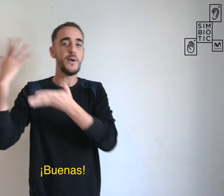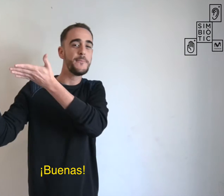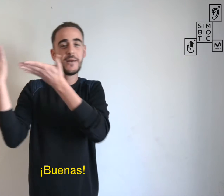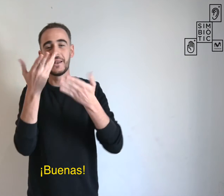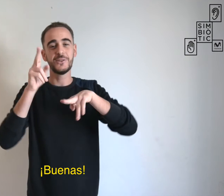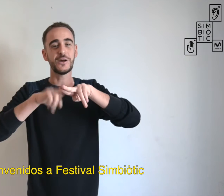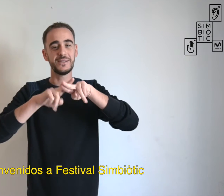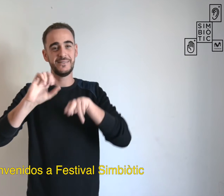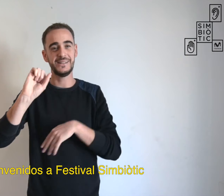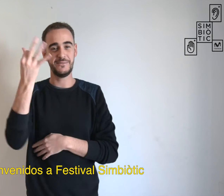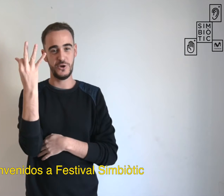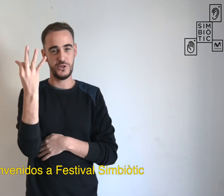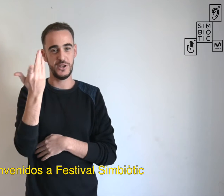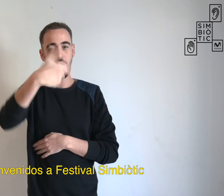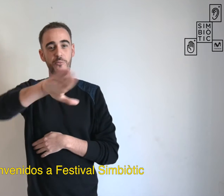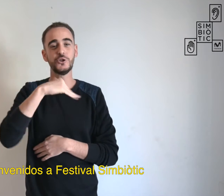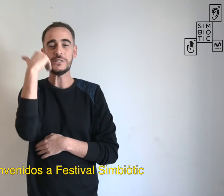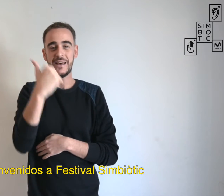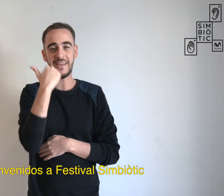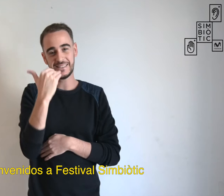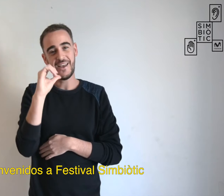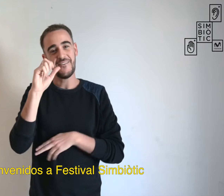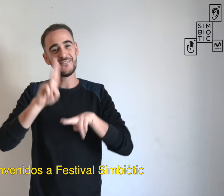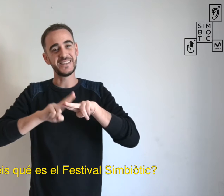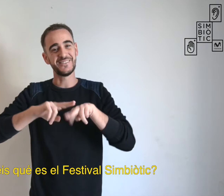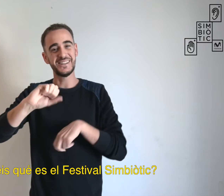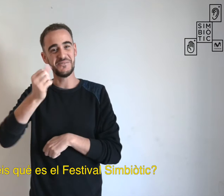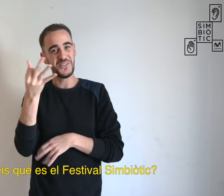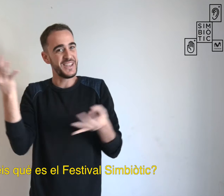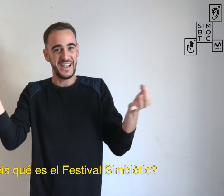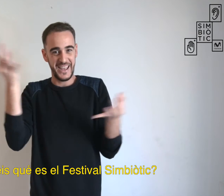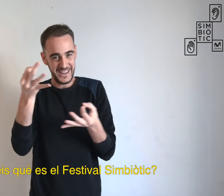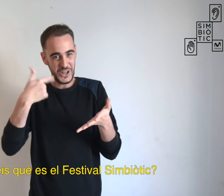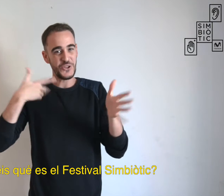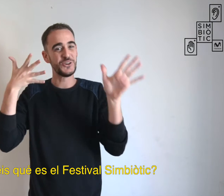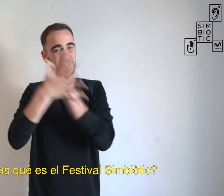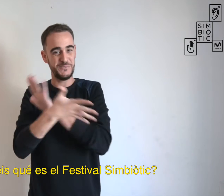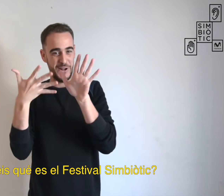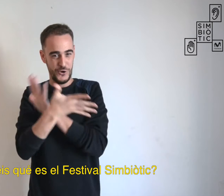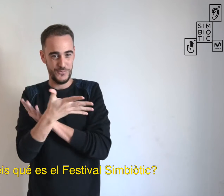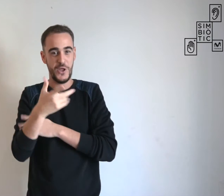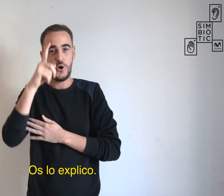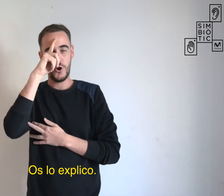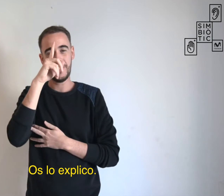Buenas, bienvenidos a Festival Symbiotic. ¿Sabéis qué es el Festival Symbiotic? Os lo